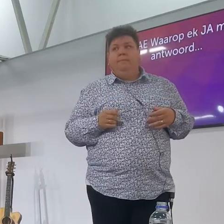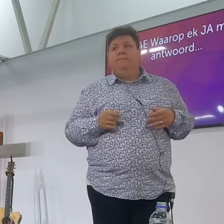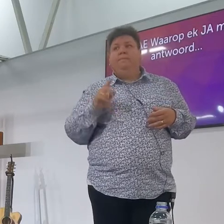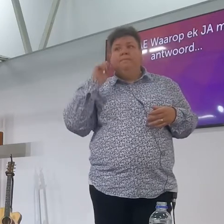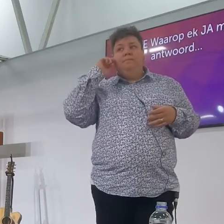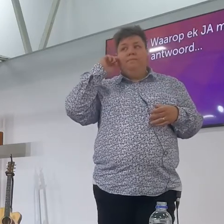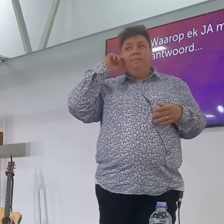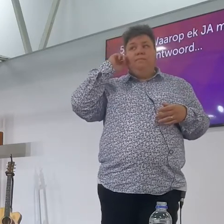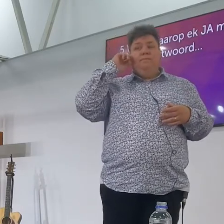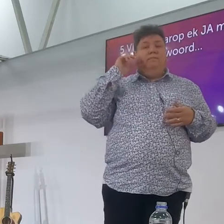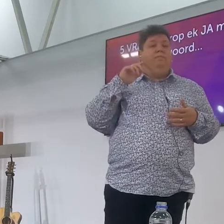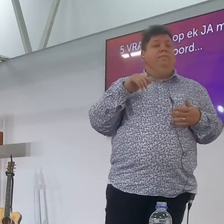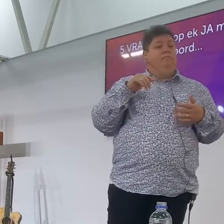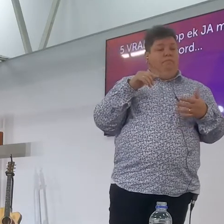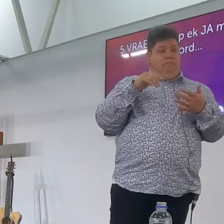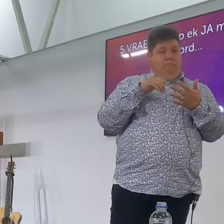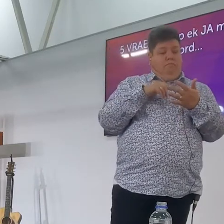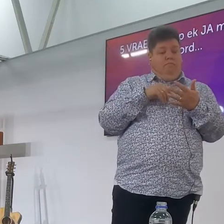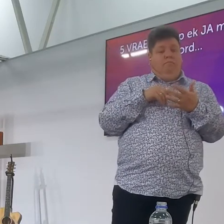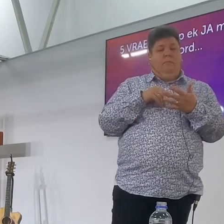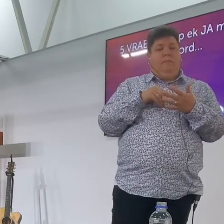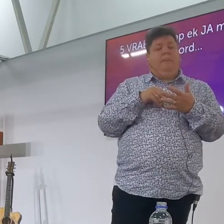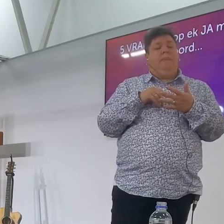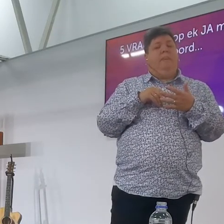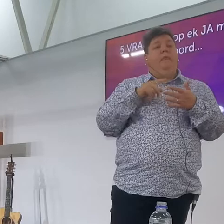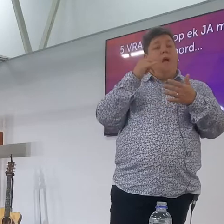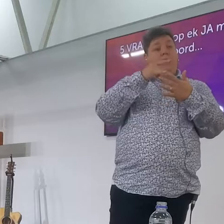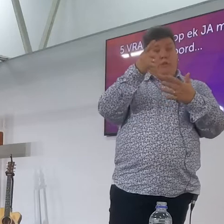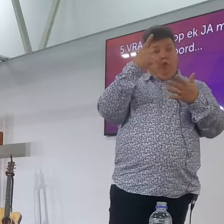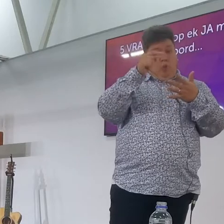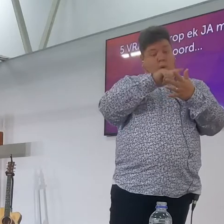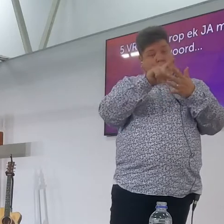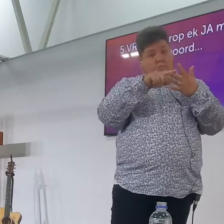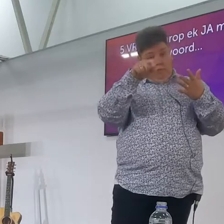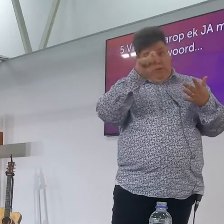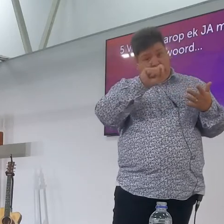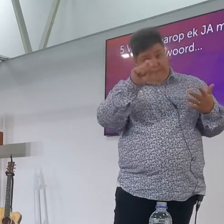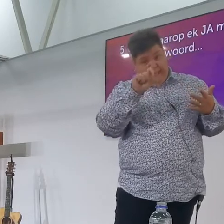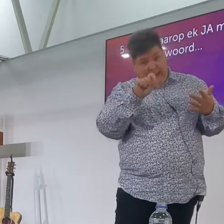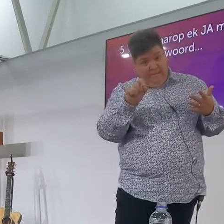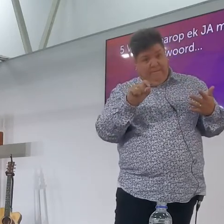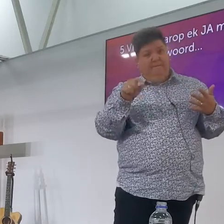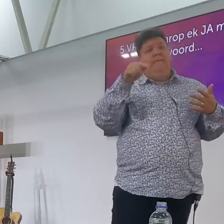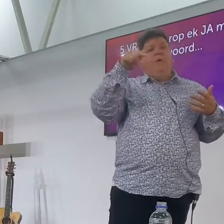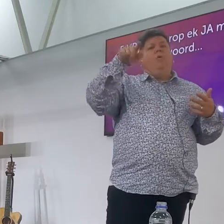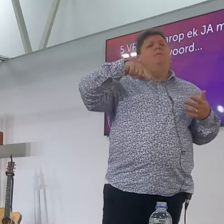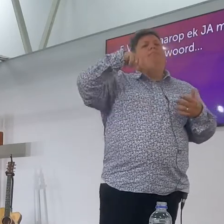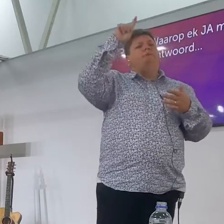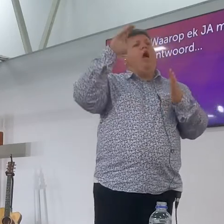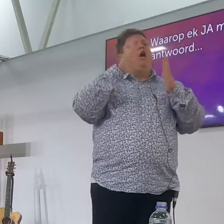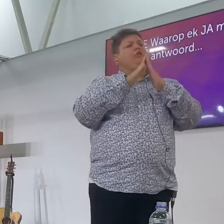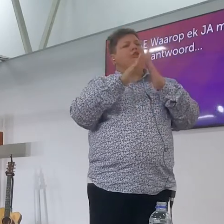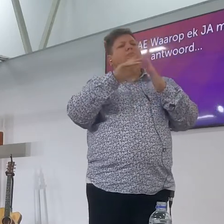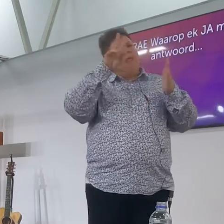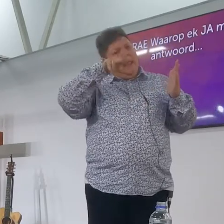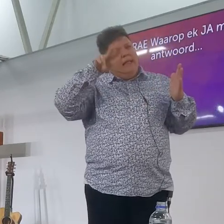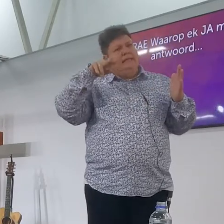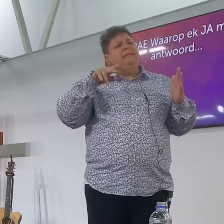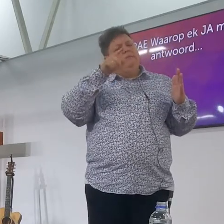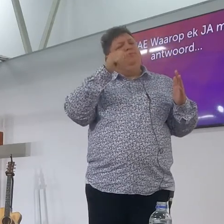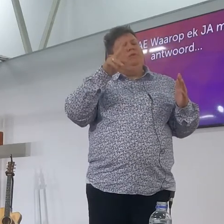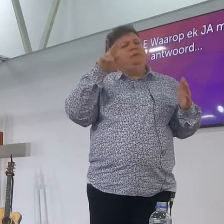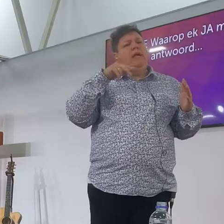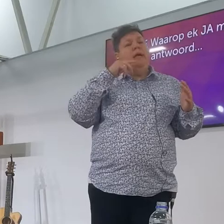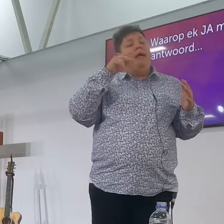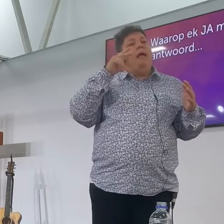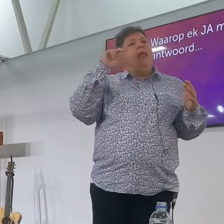goed wat die Heilige Gees in my en in jou lewe wil doen. En as jy hierdie goed gaan neerskryf, en jy gaan, en ek wil jou huis toe stuur om hierdie verse te gaan lees, en vir die Here te sê, Here,